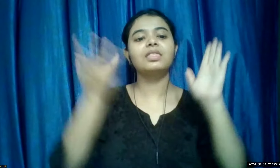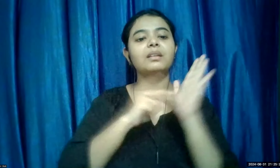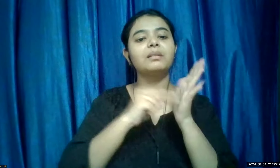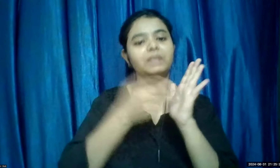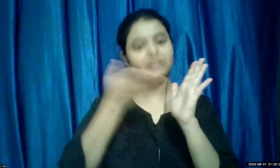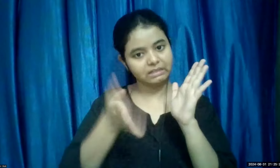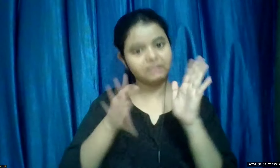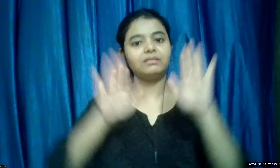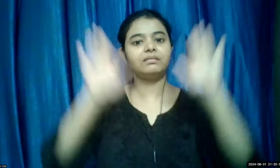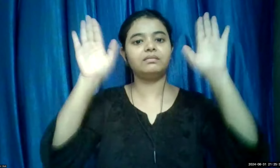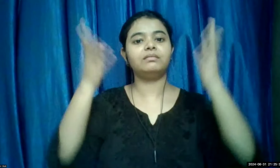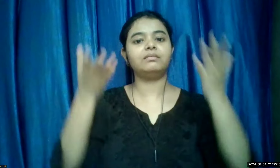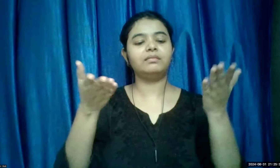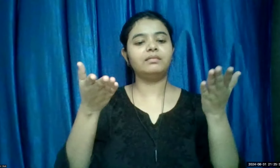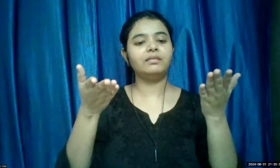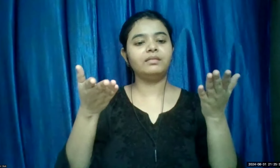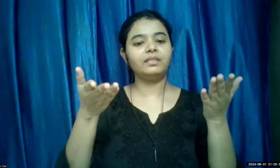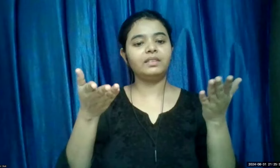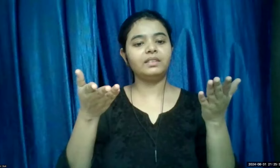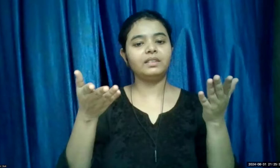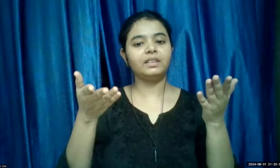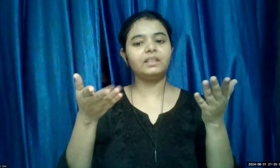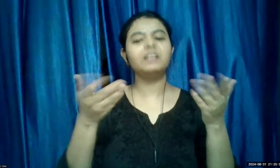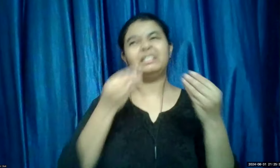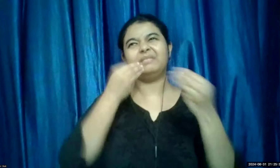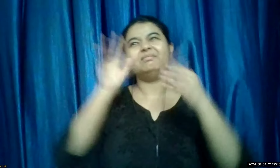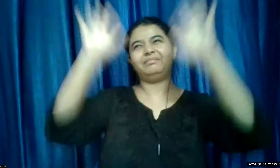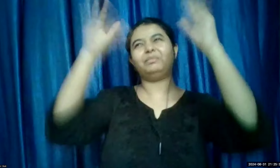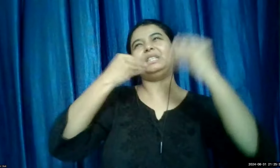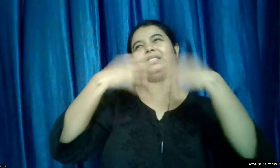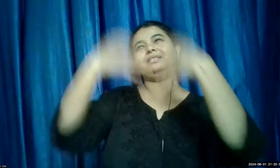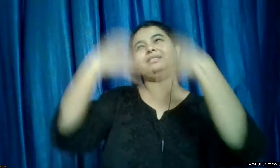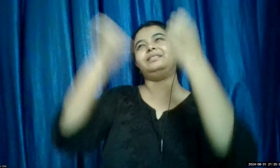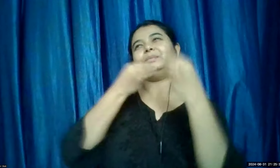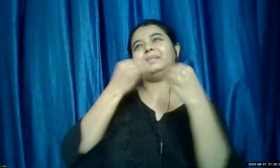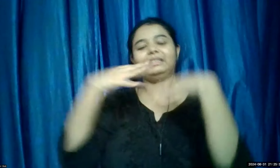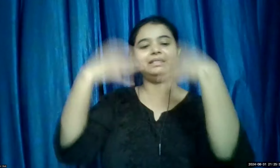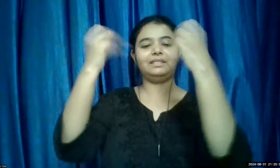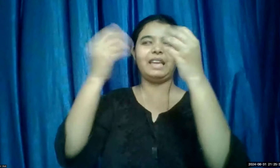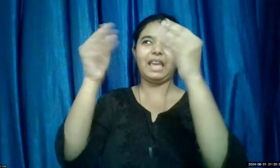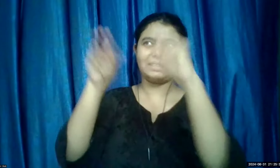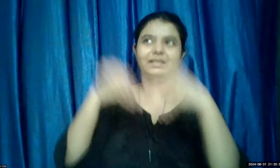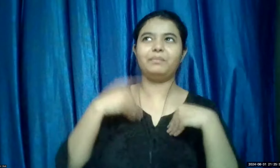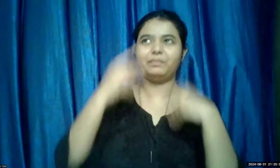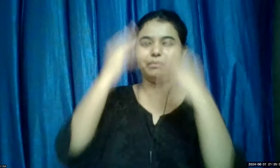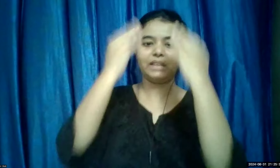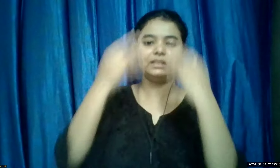तो इसका यही तात्पर्य है कि भगवान जल्दी से आप हमको स्वीकार कर लें।